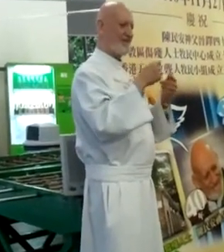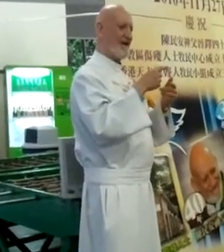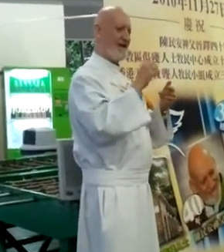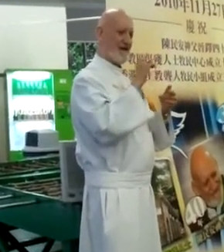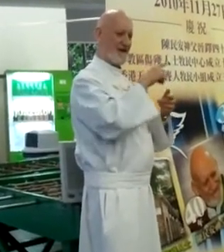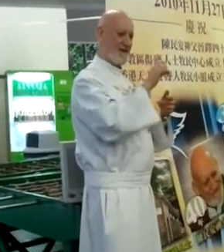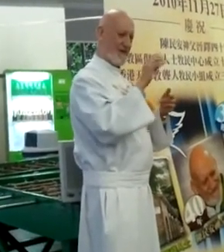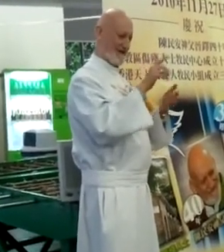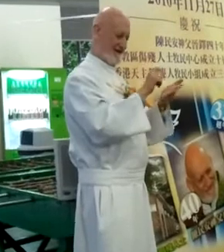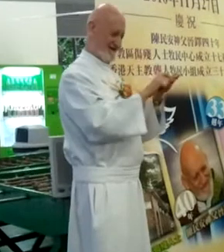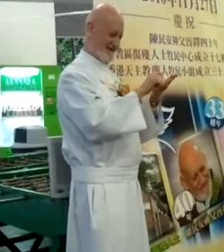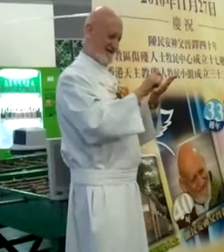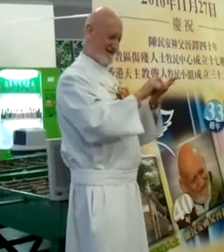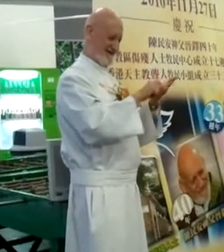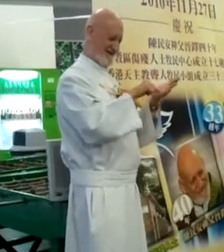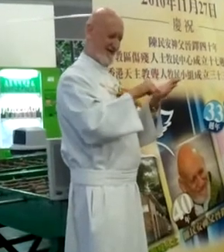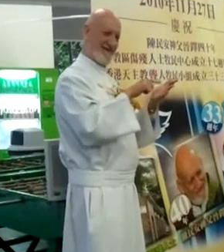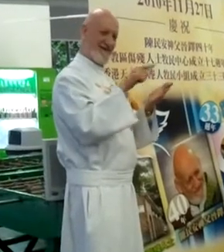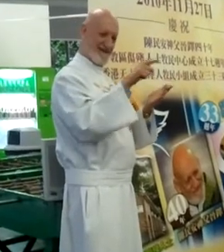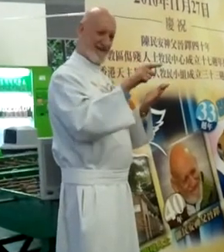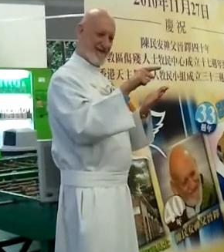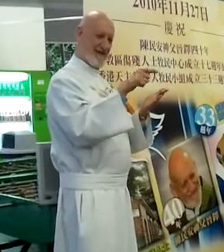志於做神父咩？咁你